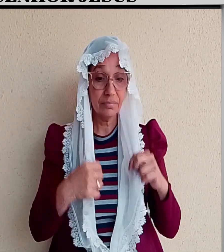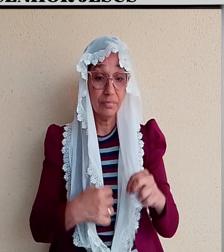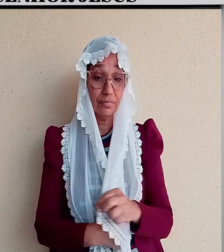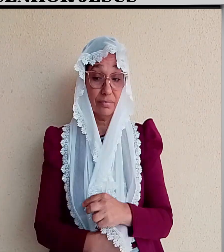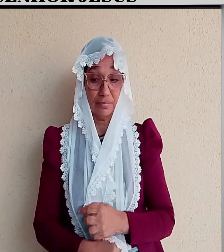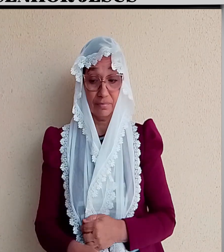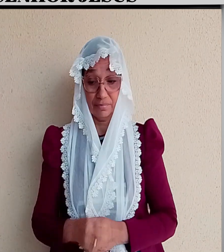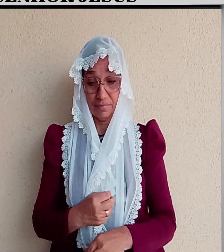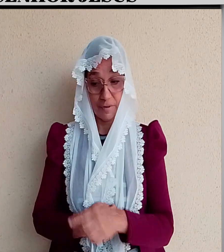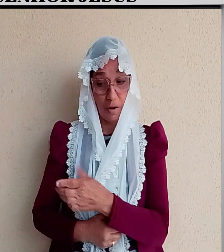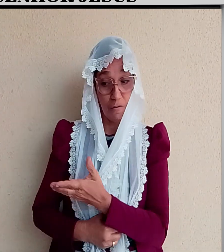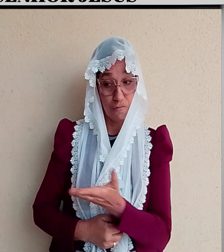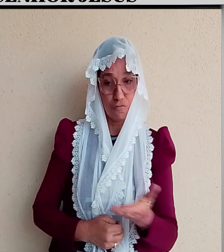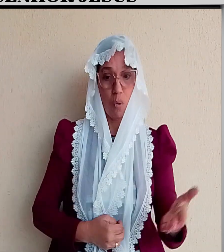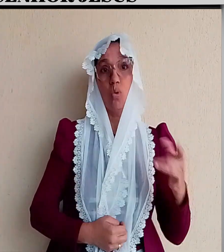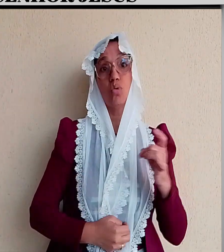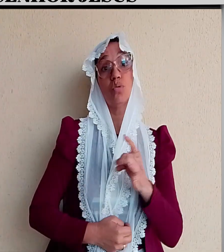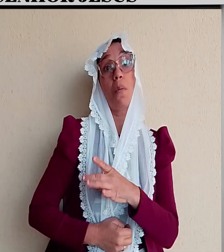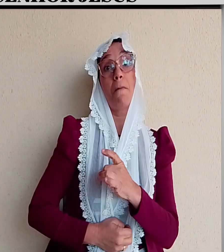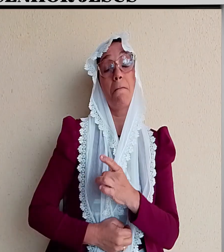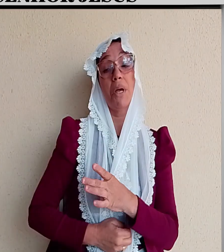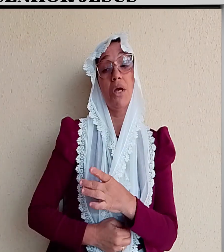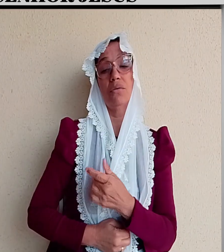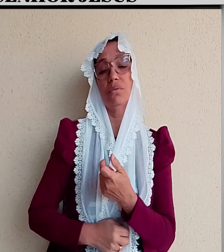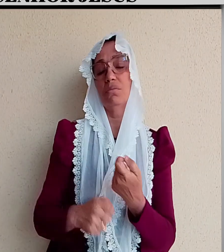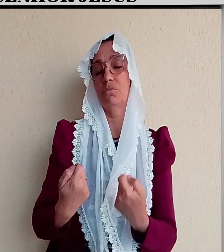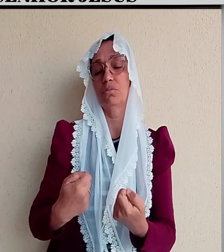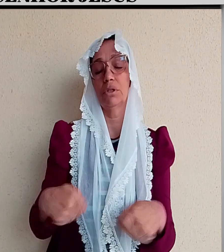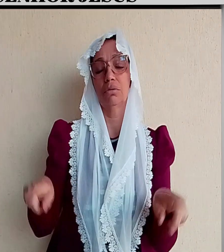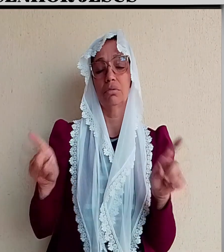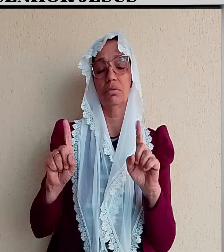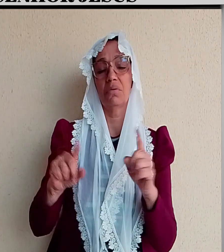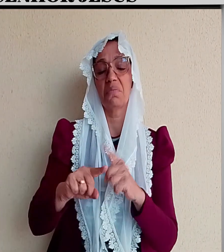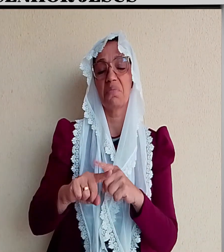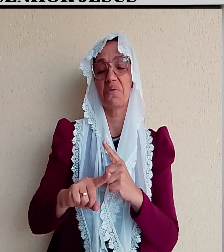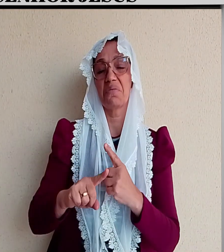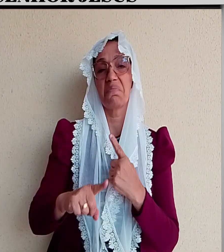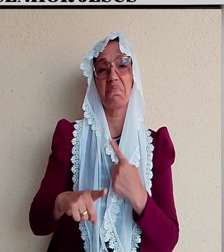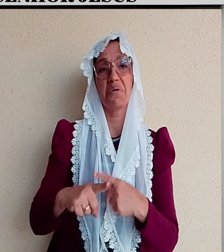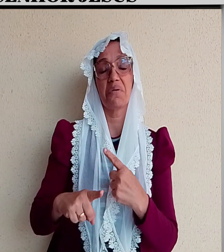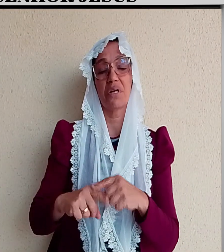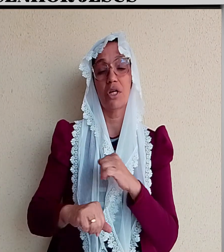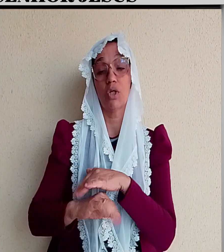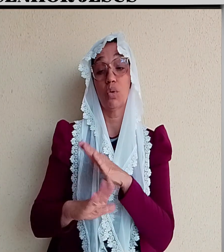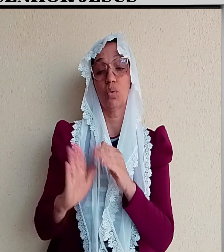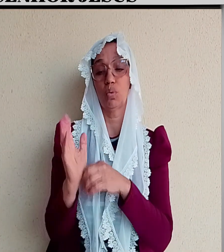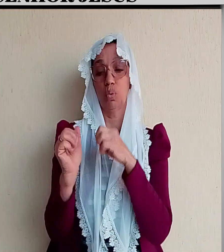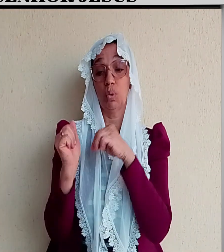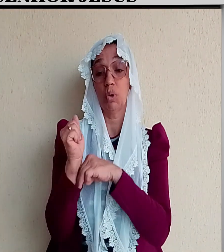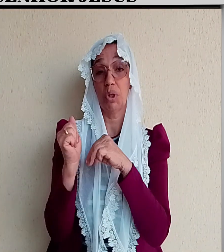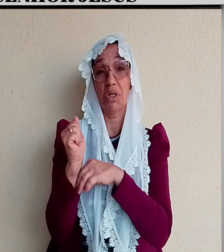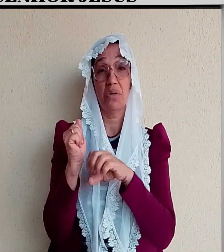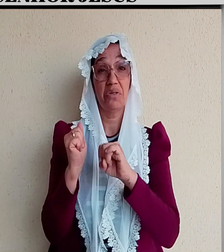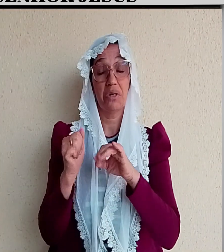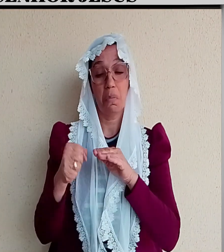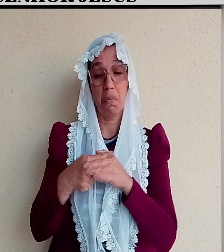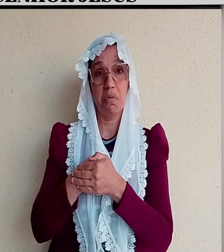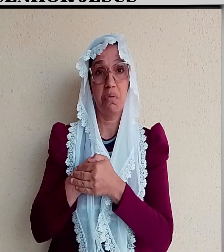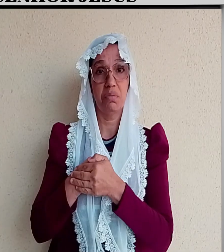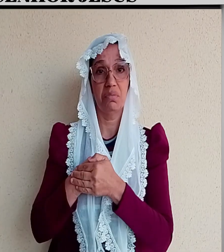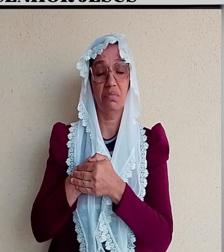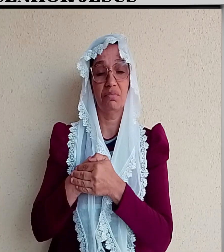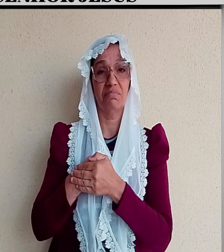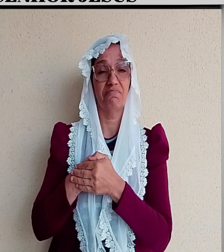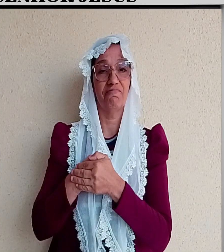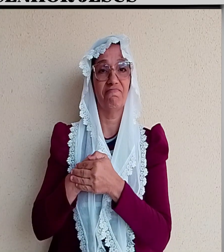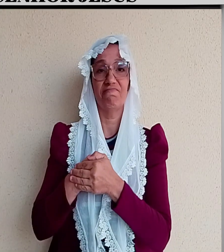os temais, porque nada há encoberto que não haja de revelar-se, e nem oculto que não haja de saber-se.